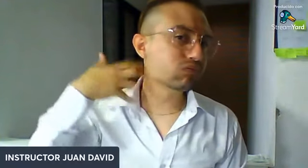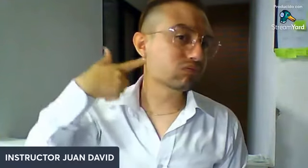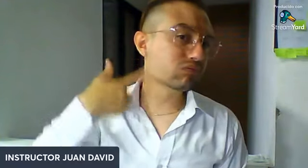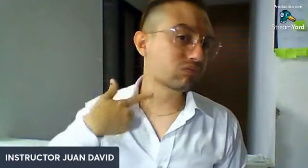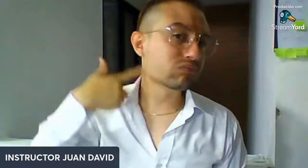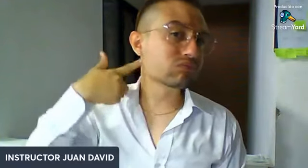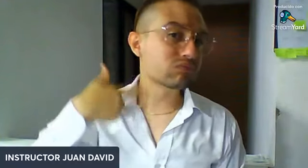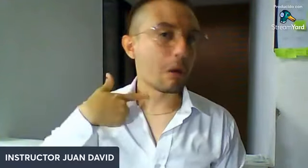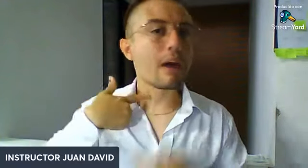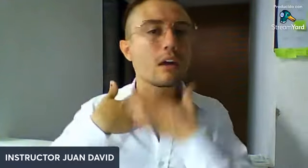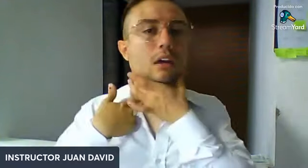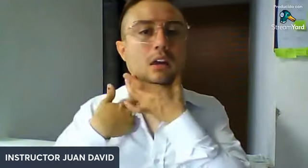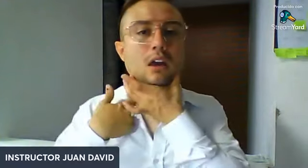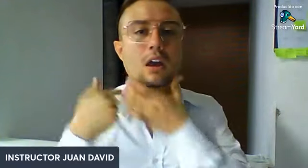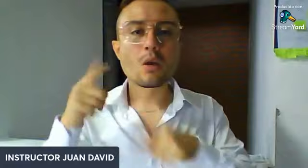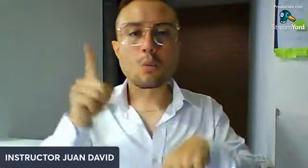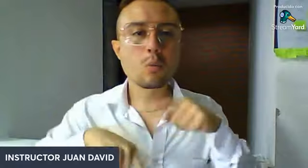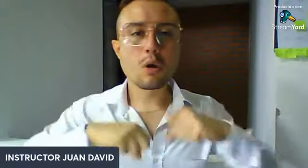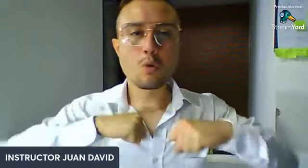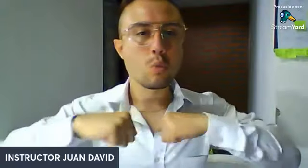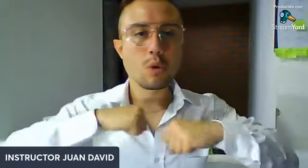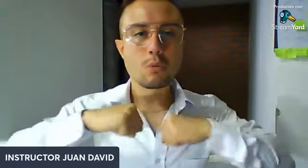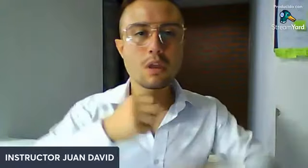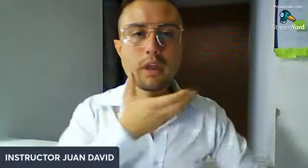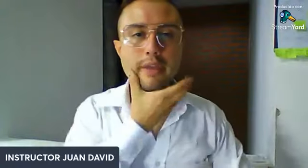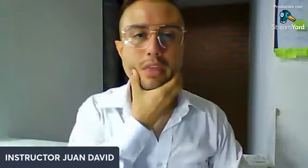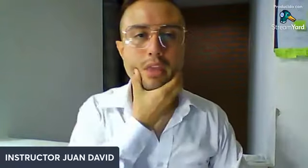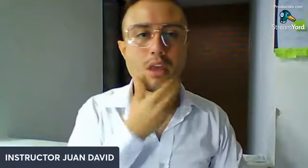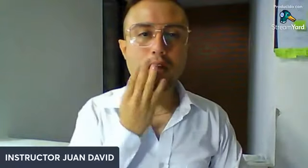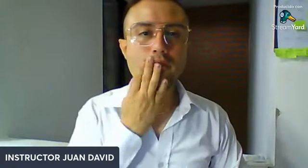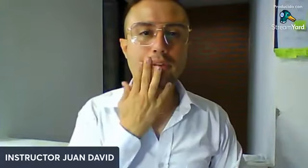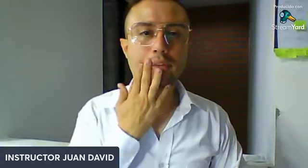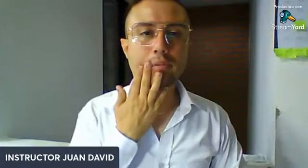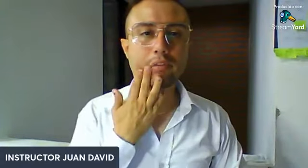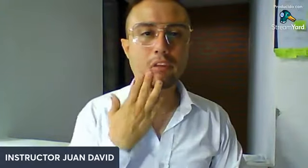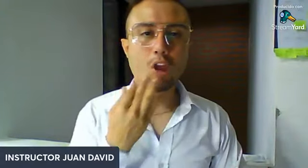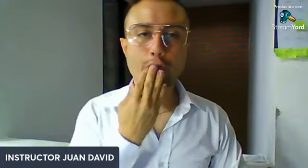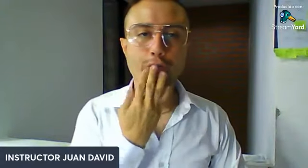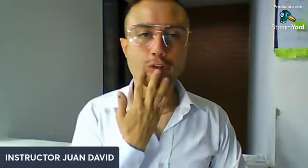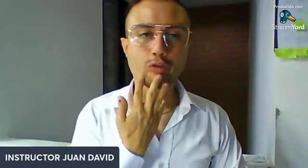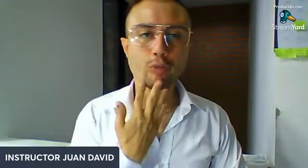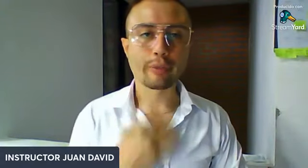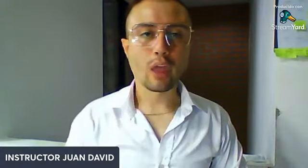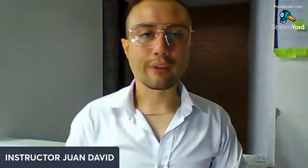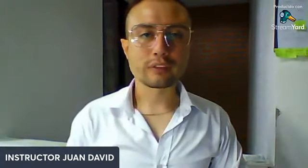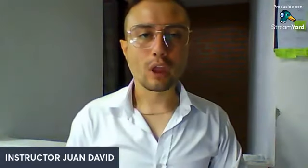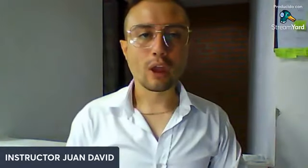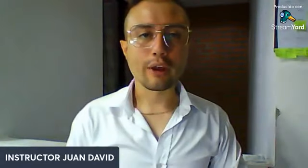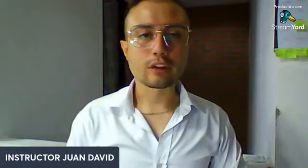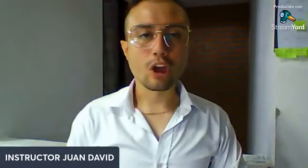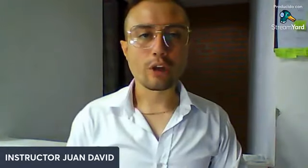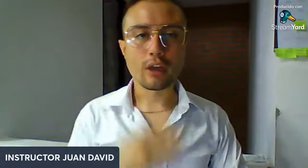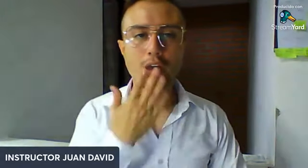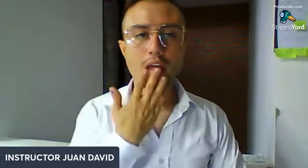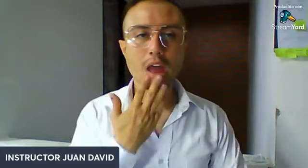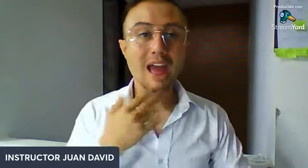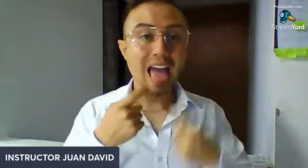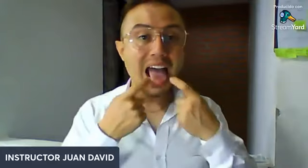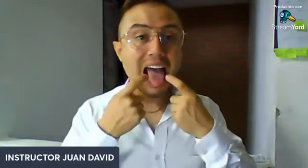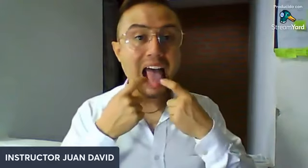neuronal, ¿sí? Que afecta las cuerdas vocales, hecho que hace que no pueda hablar, las